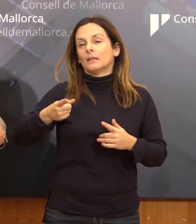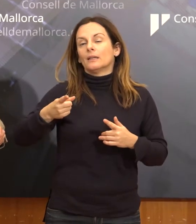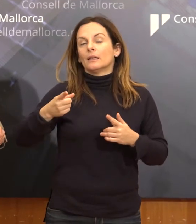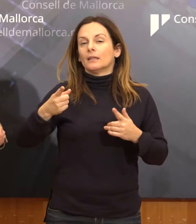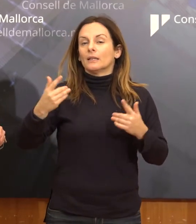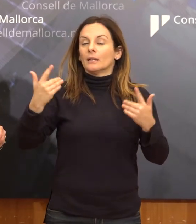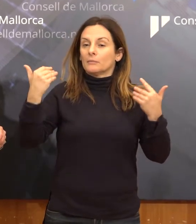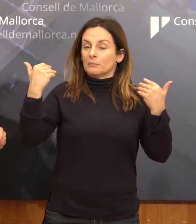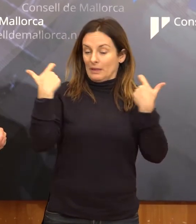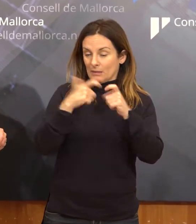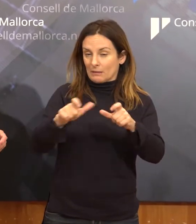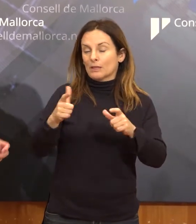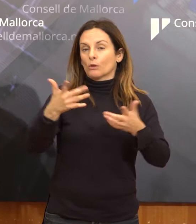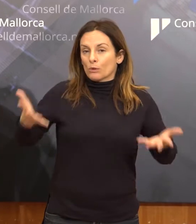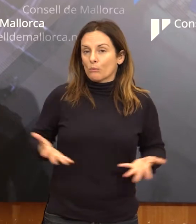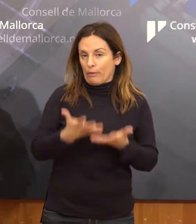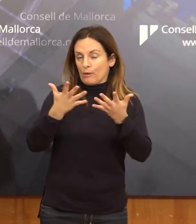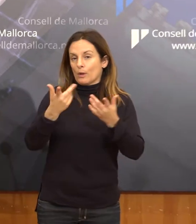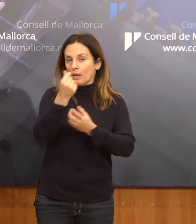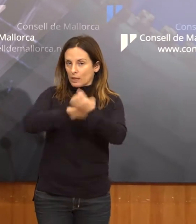hombre que consistirá allí estacionado